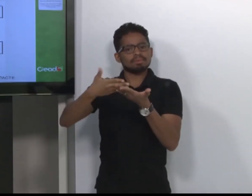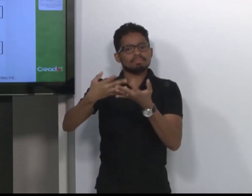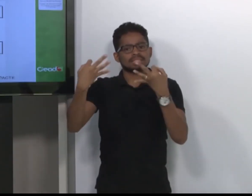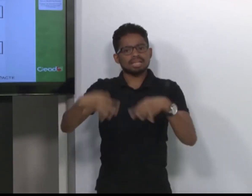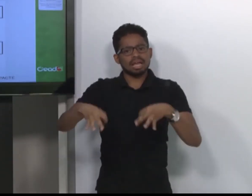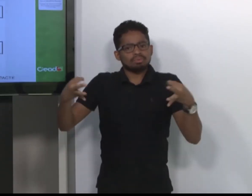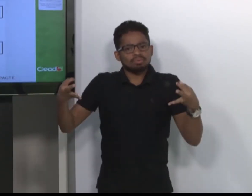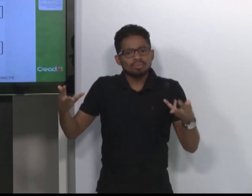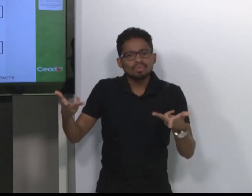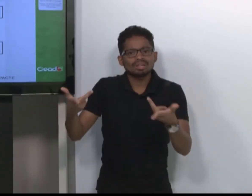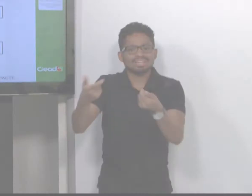qualidade.